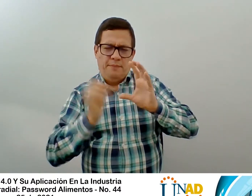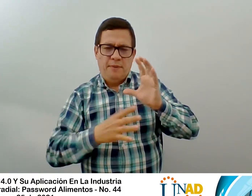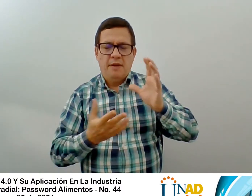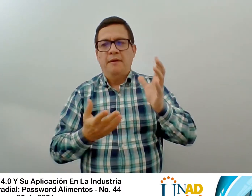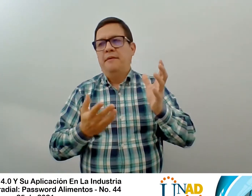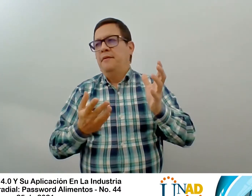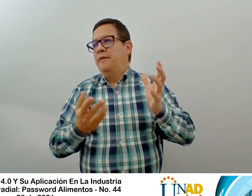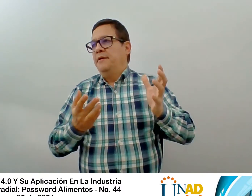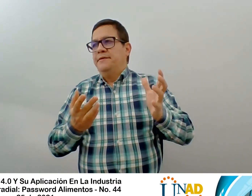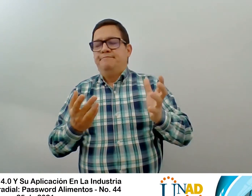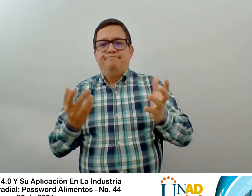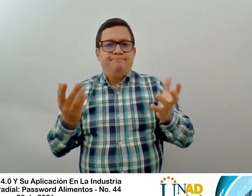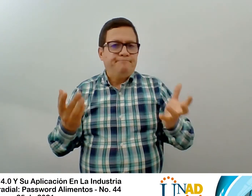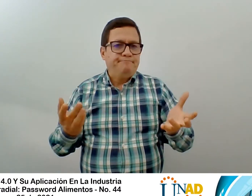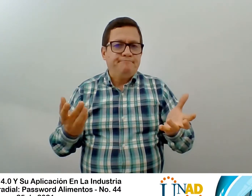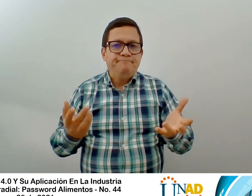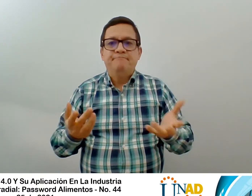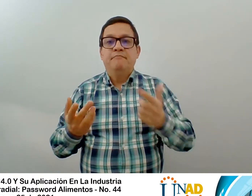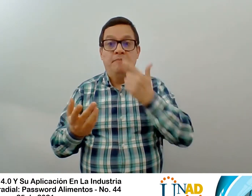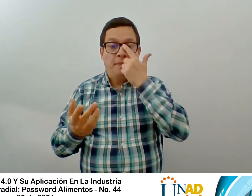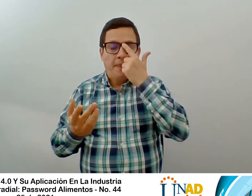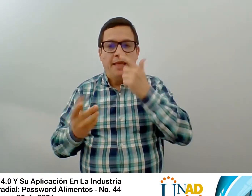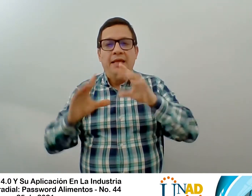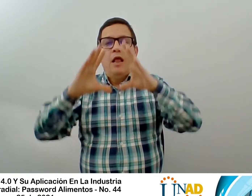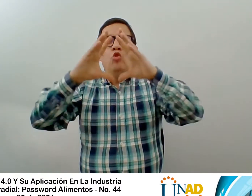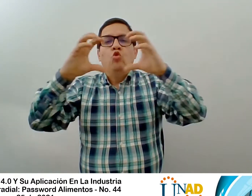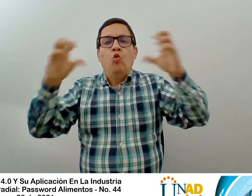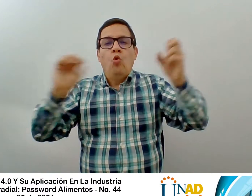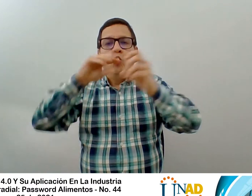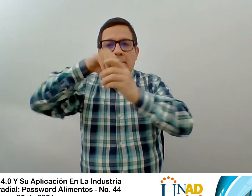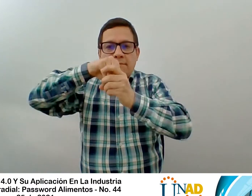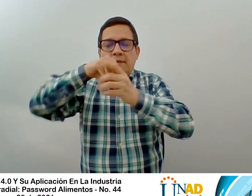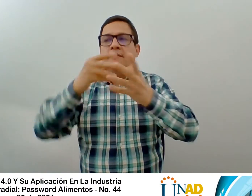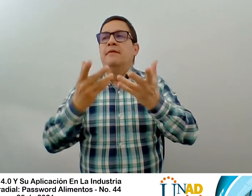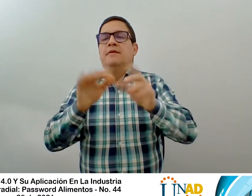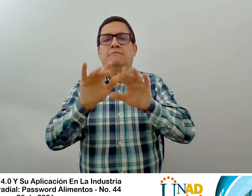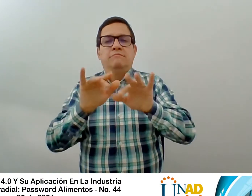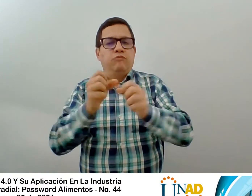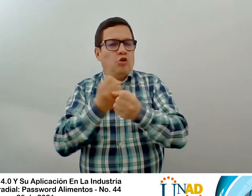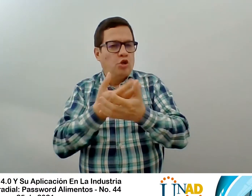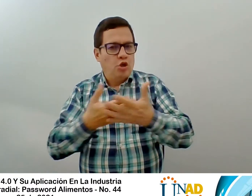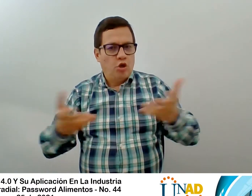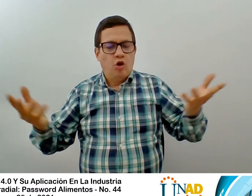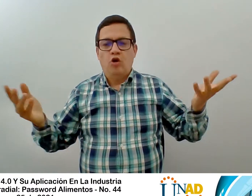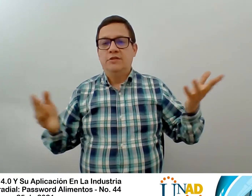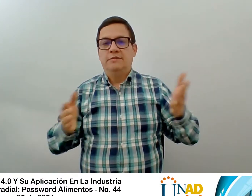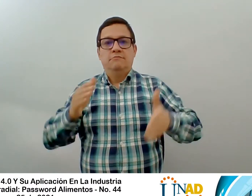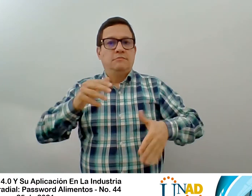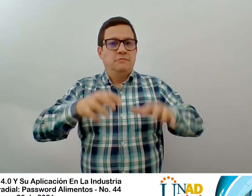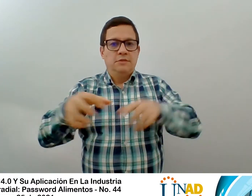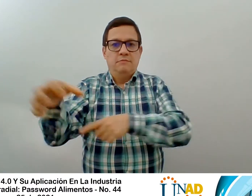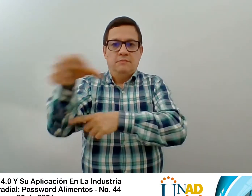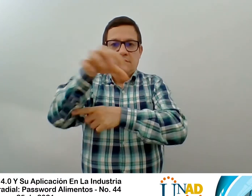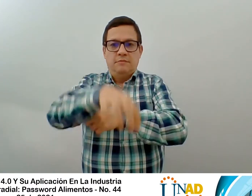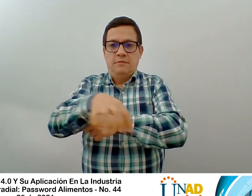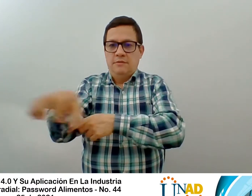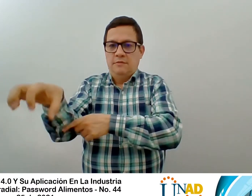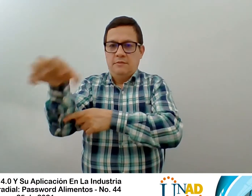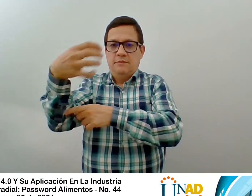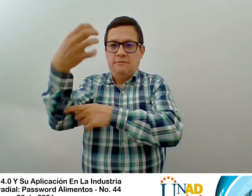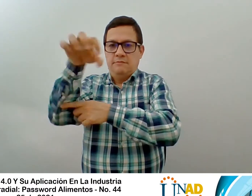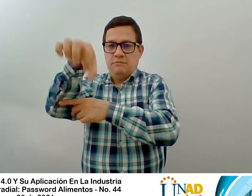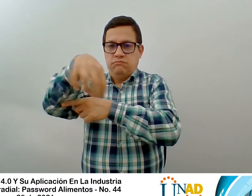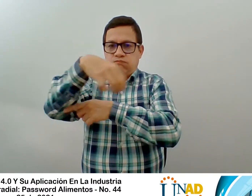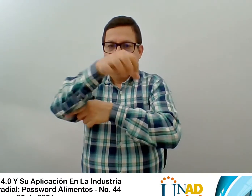aumentada, robots, todas estas tecnologías ya se están implementando en algunas industrias y efectivamente nacen de